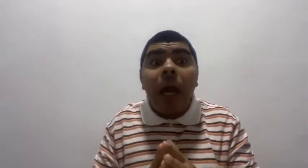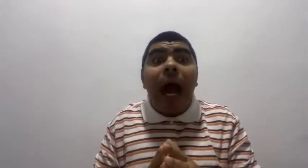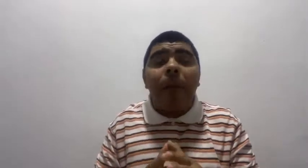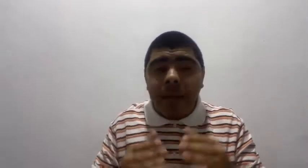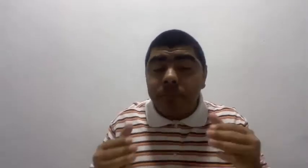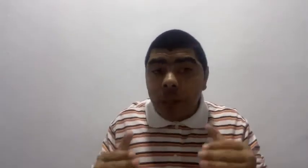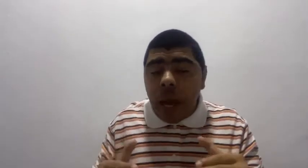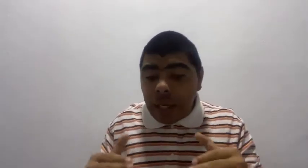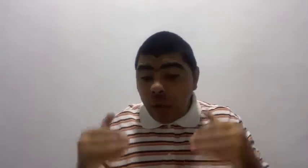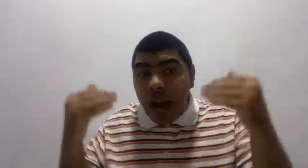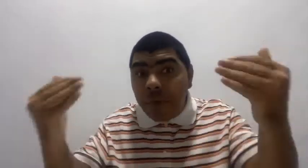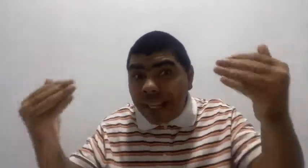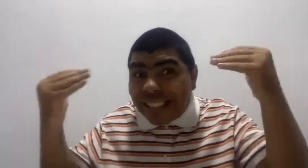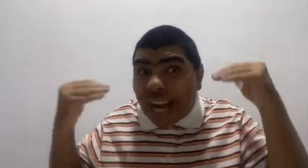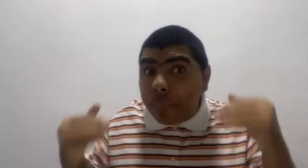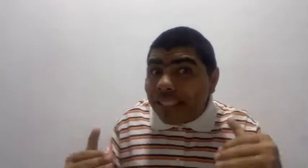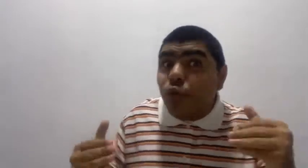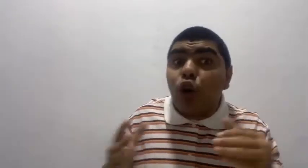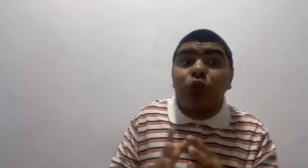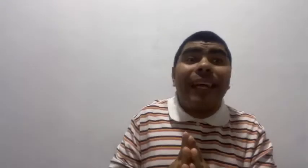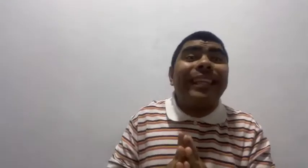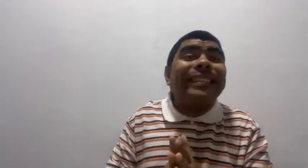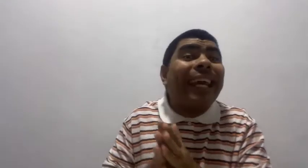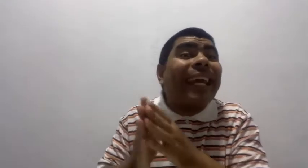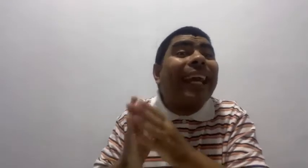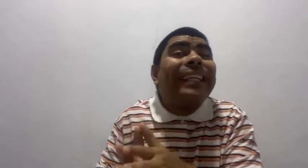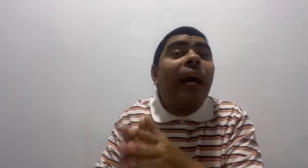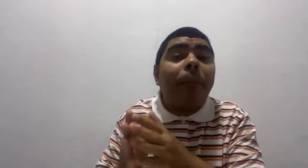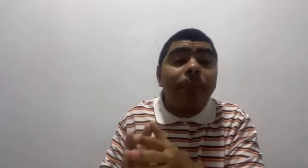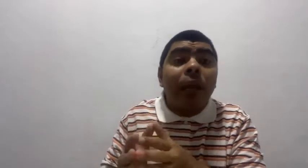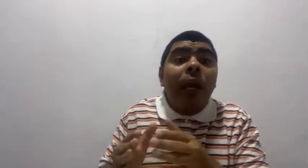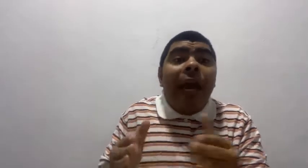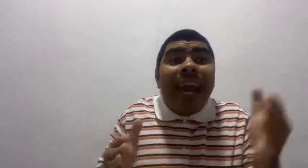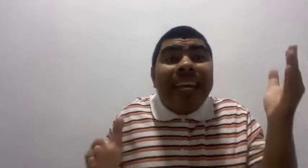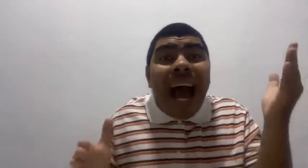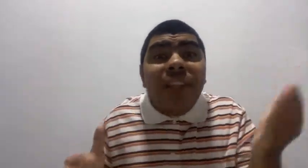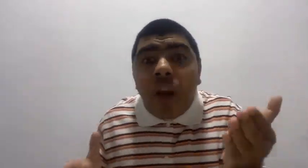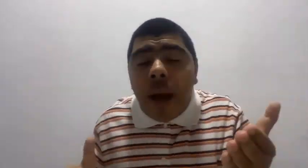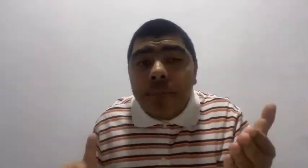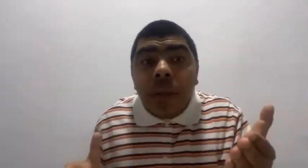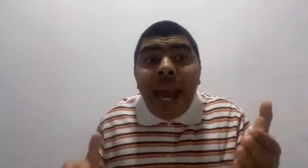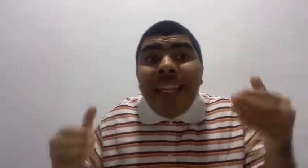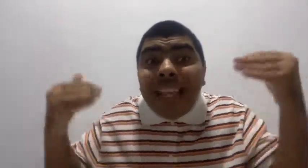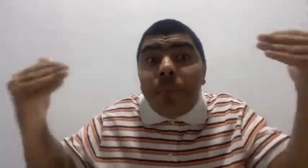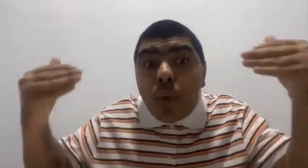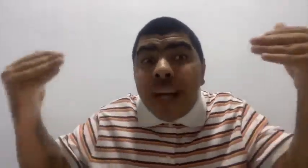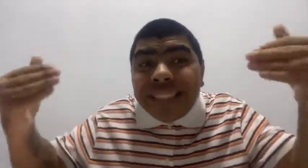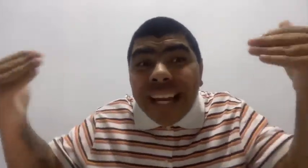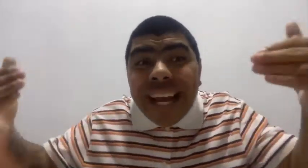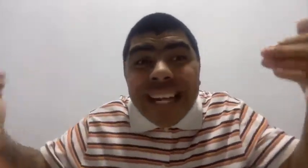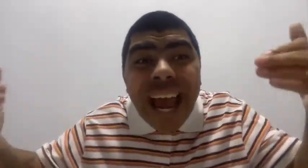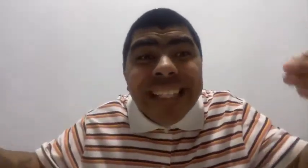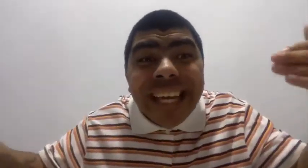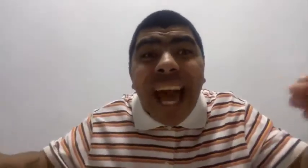amén, aleluya, habla en el capítulo 3, dice que, amén, el hacha está puesta la raíz del